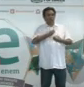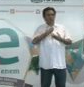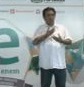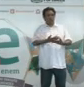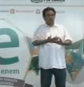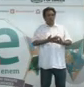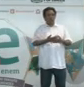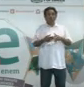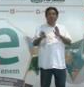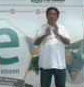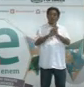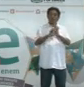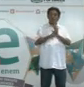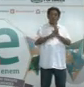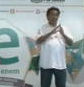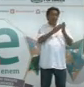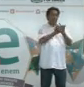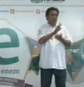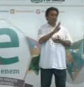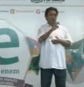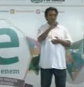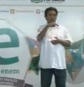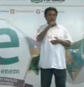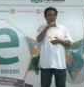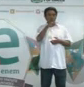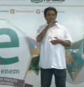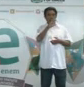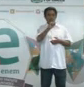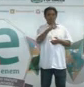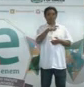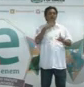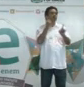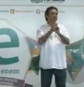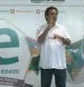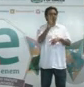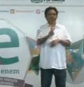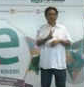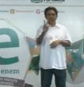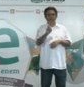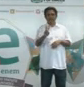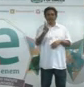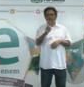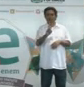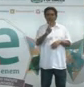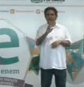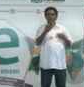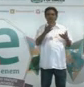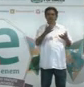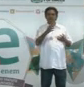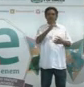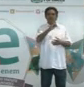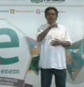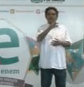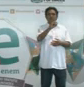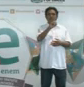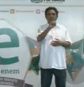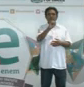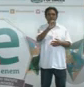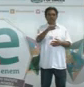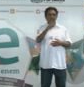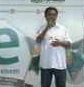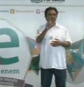poesia. Chegamos à escola romântica, que é a que mais aparece em vestibular. Conheço o romantismo do José de Alencar,